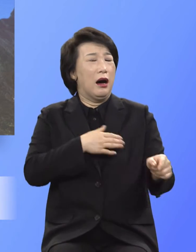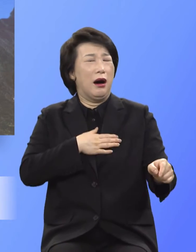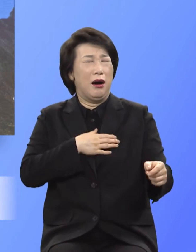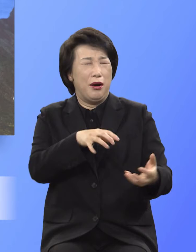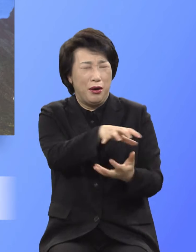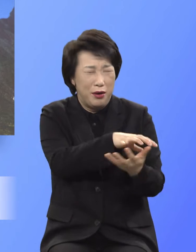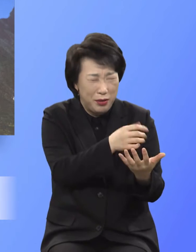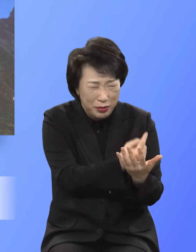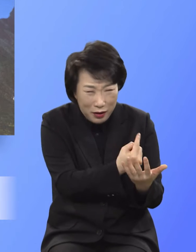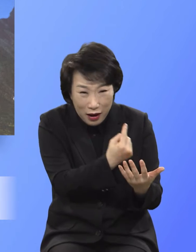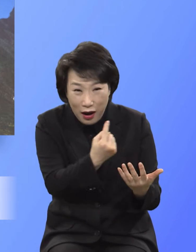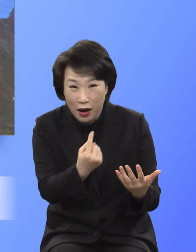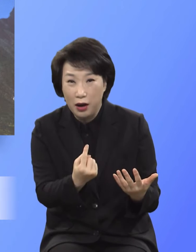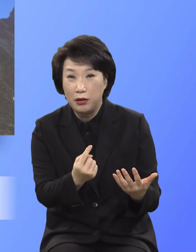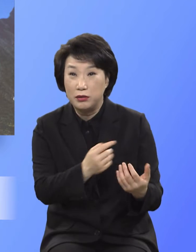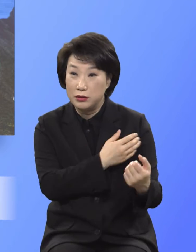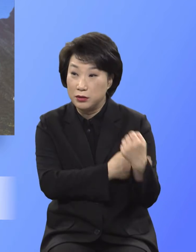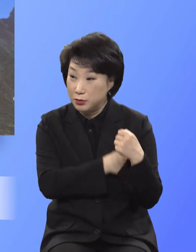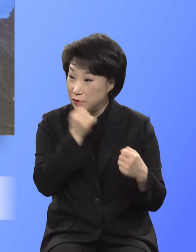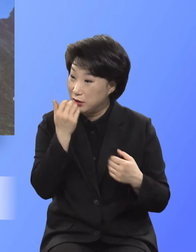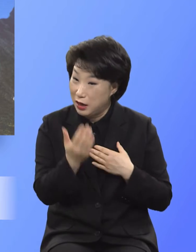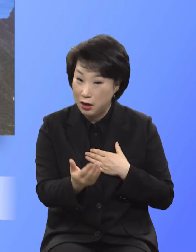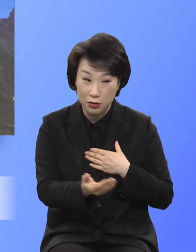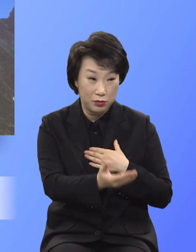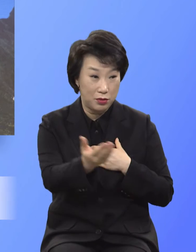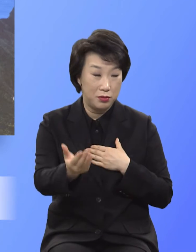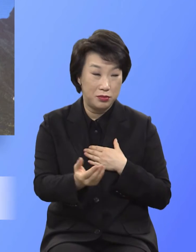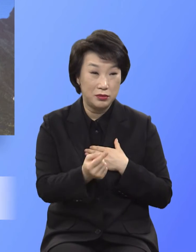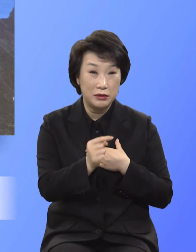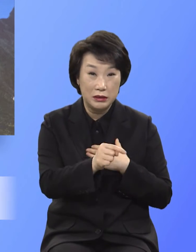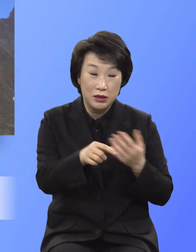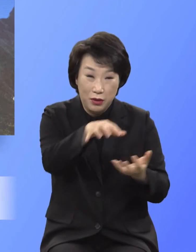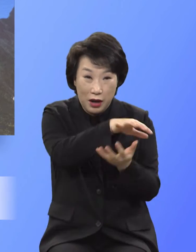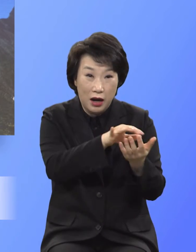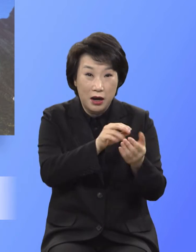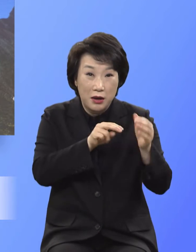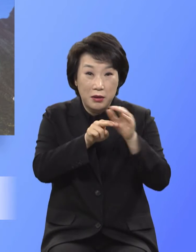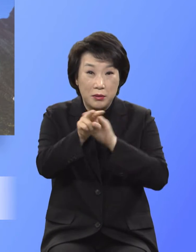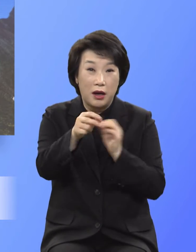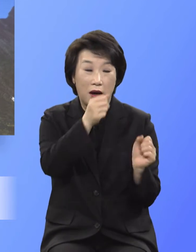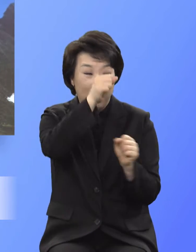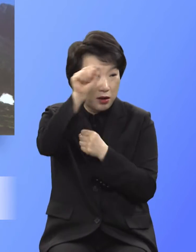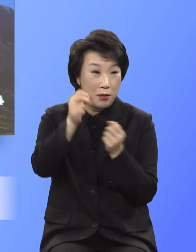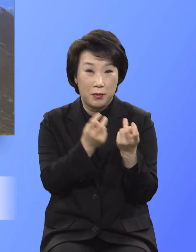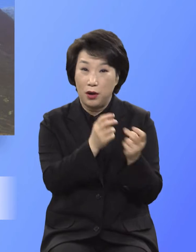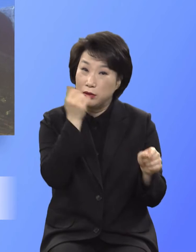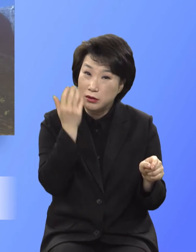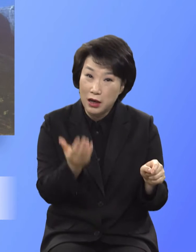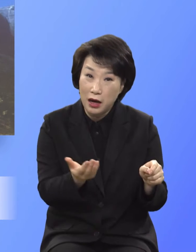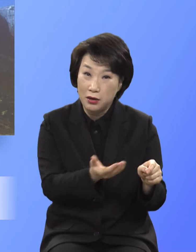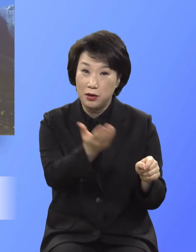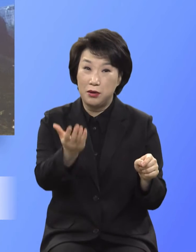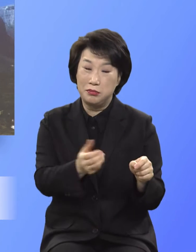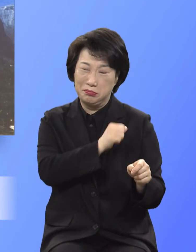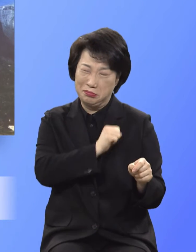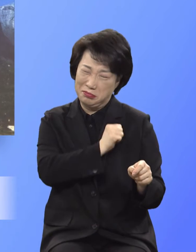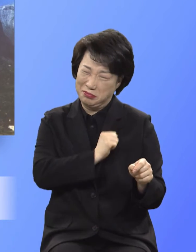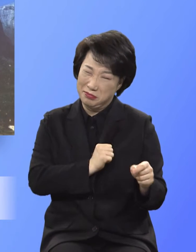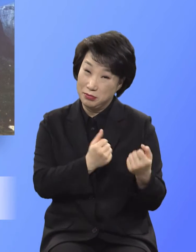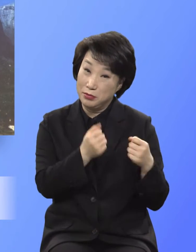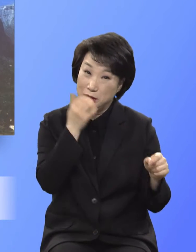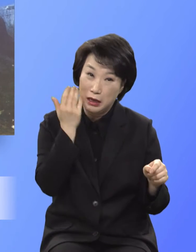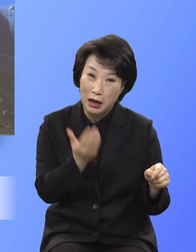환란에서 나올 능력이 있으며 피할 길이 있으며 여러분이 참을